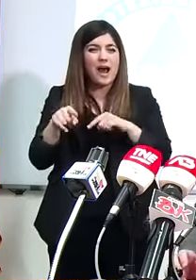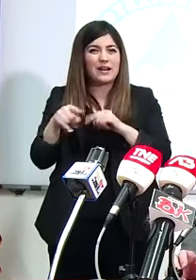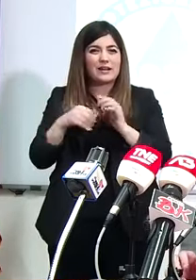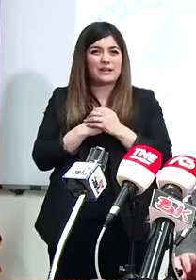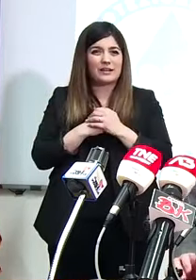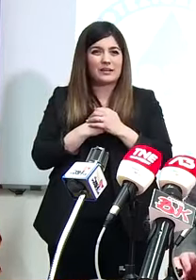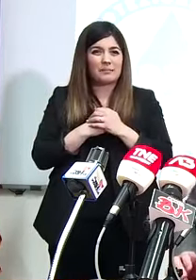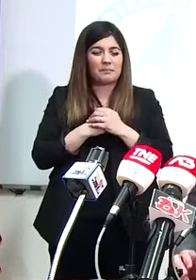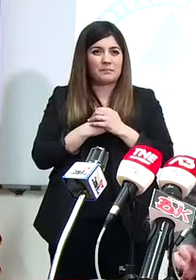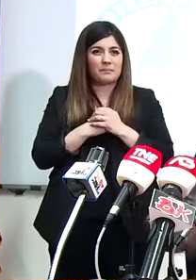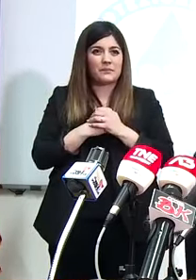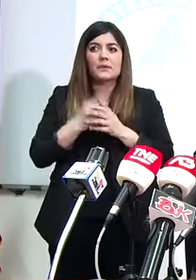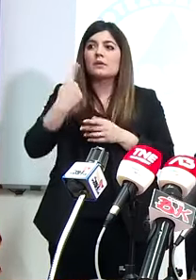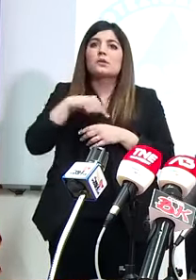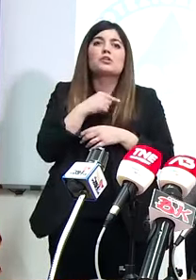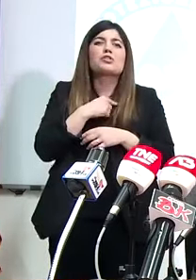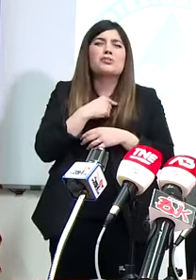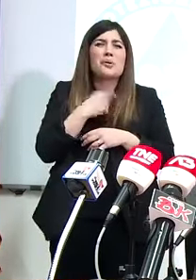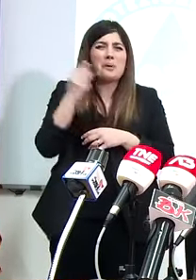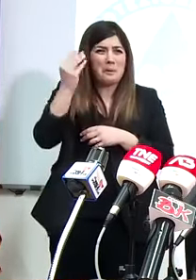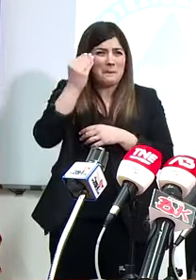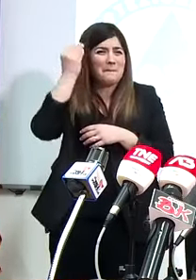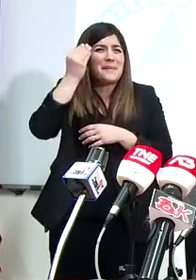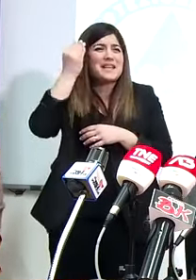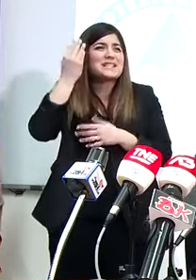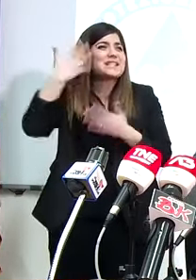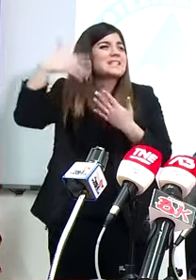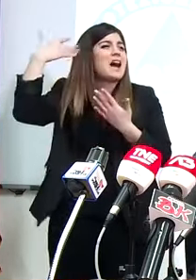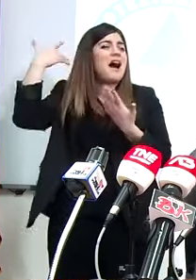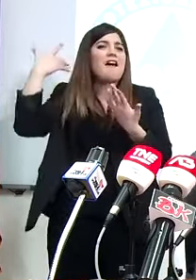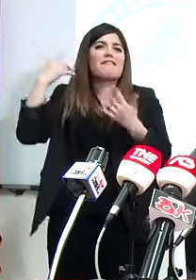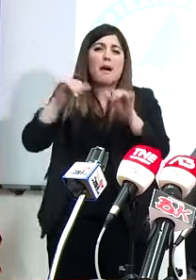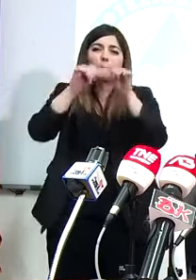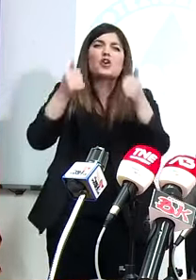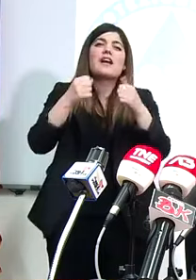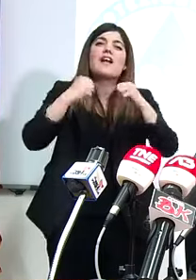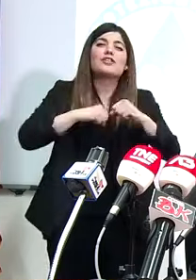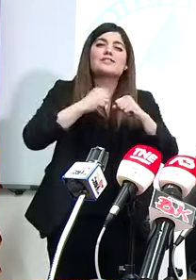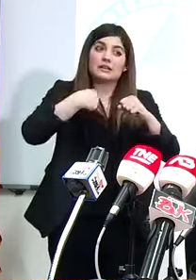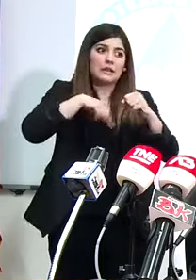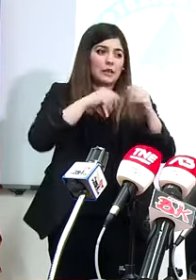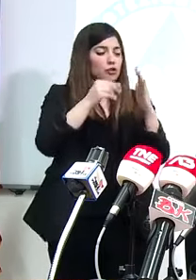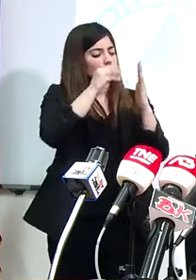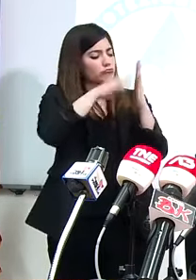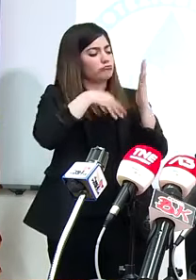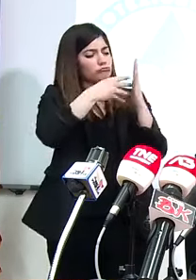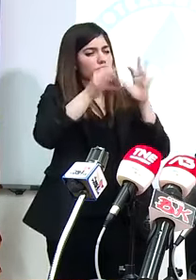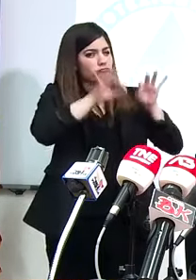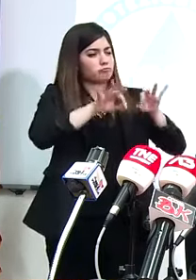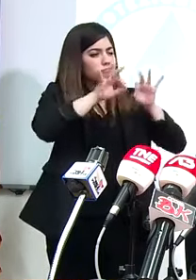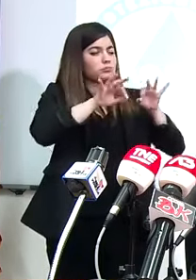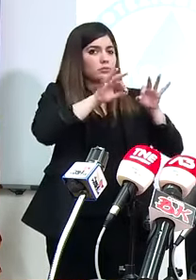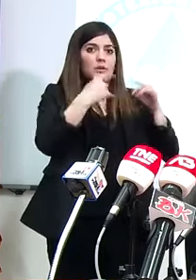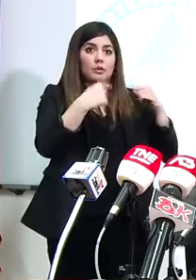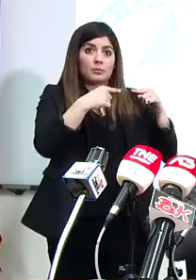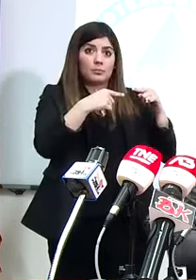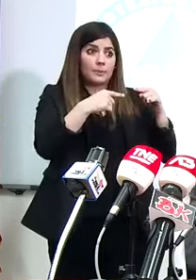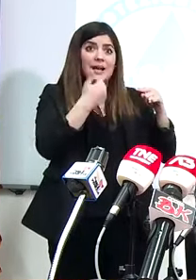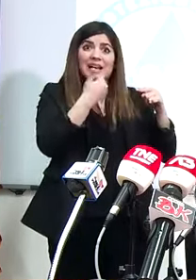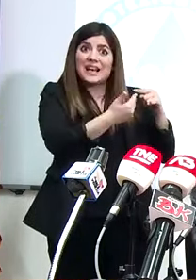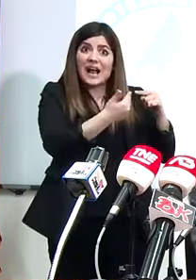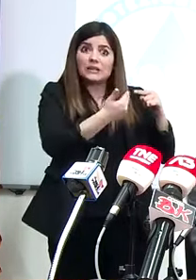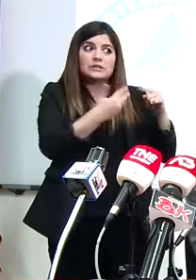quelle mai avremmo pensato che il modello sanitario che abbiamo disegno e nato per certi versi ci ha salvato